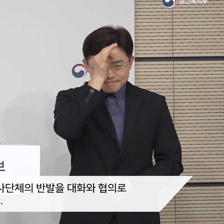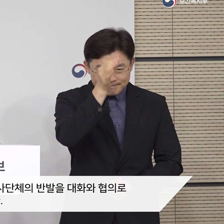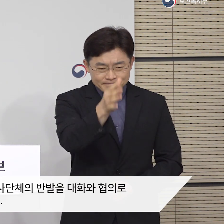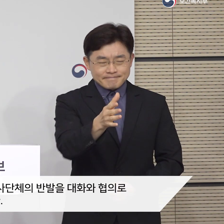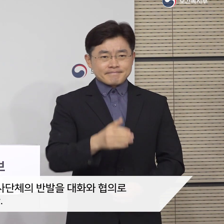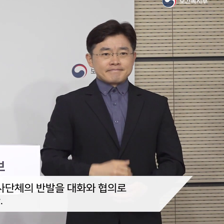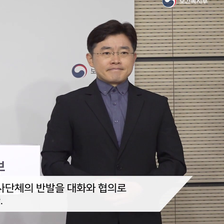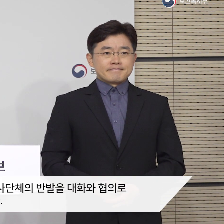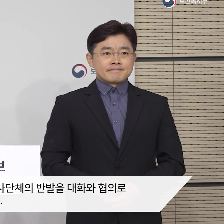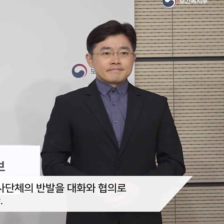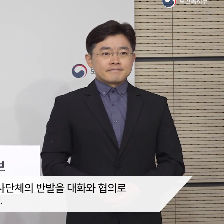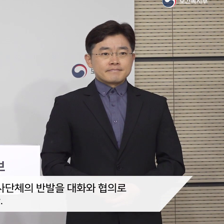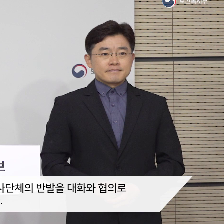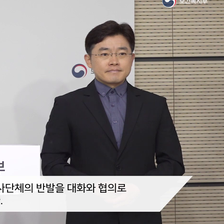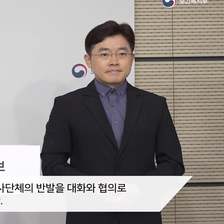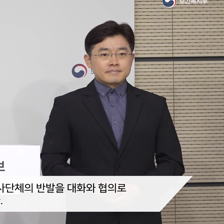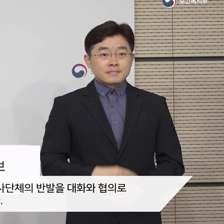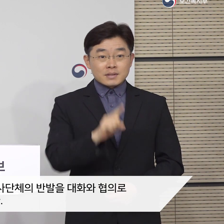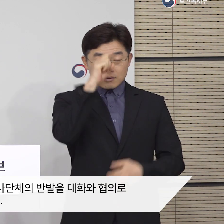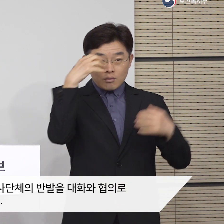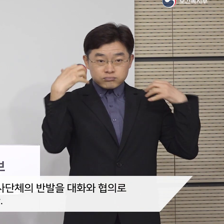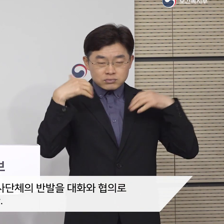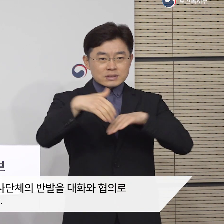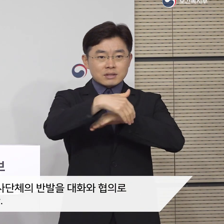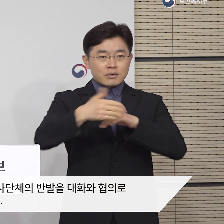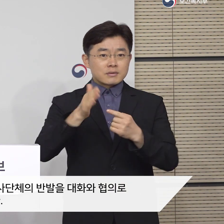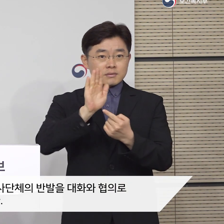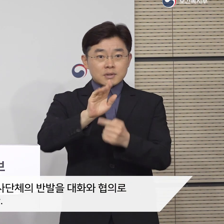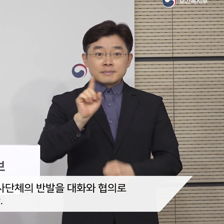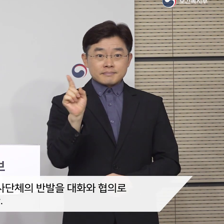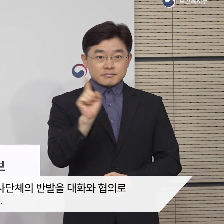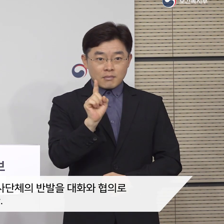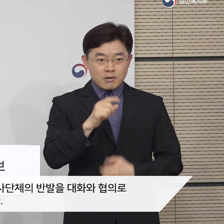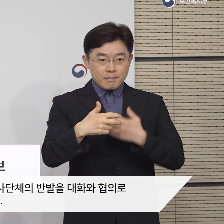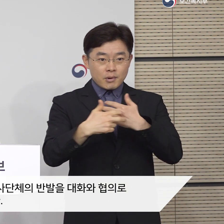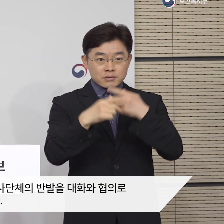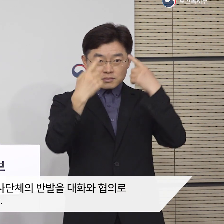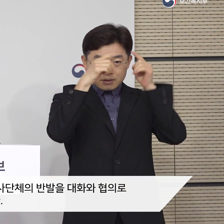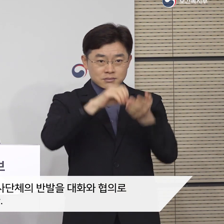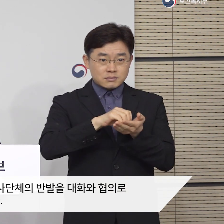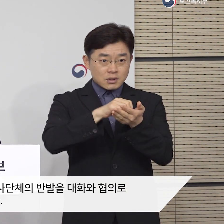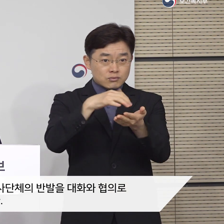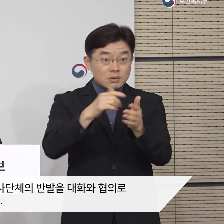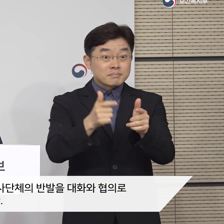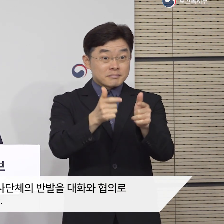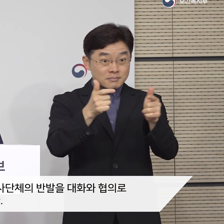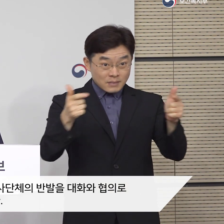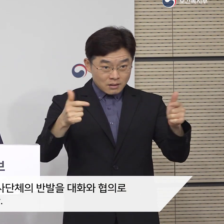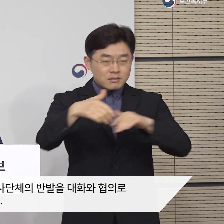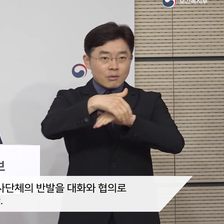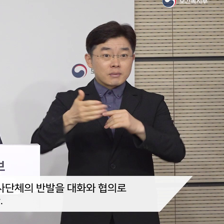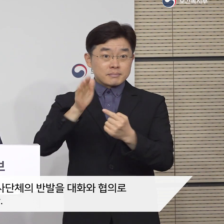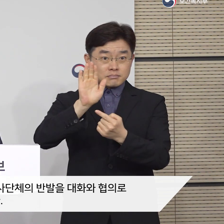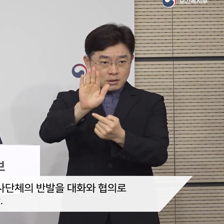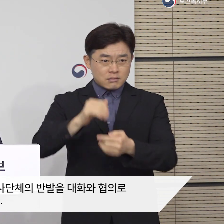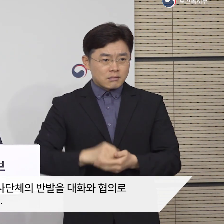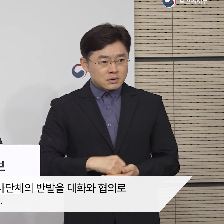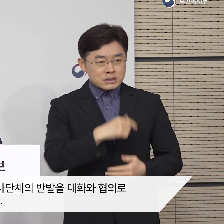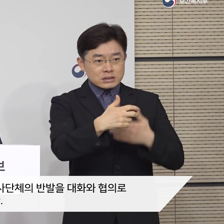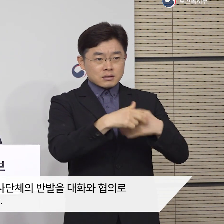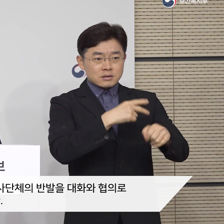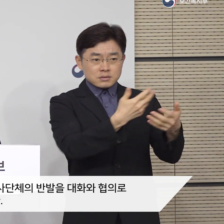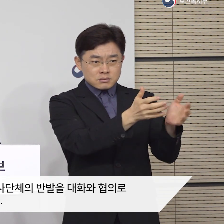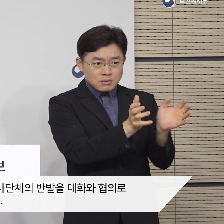정부는 그동안 의대 정원 확대에 대한 의사단체의 반발을 대화와 협의로 풀기